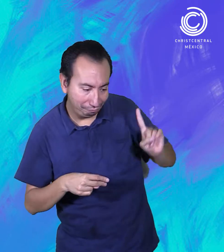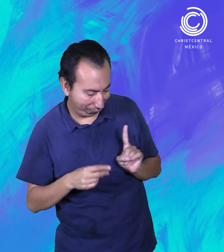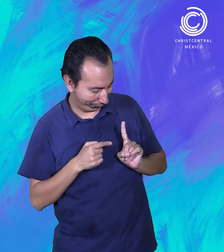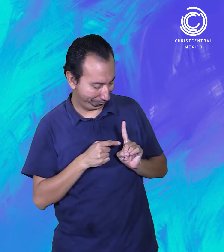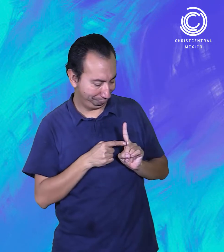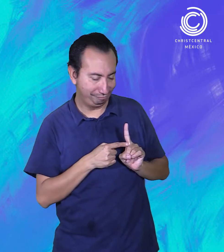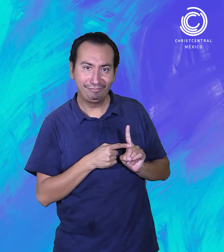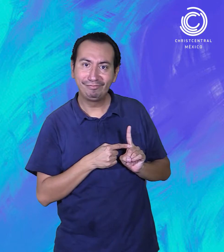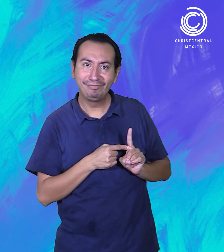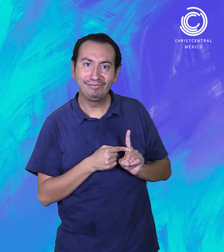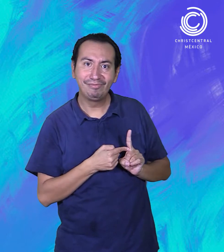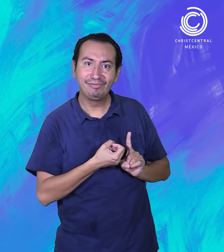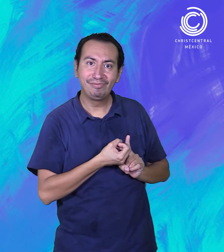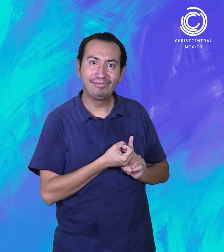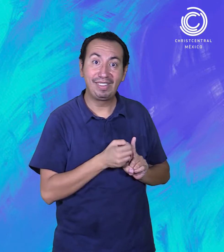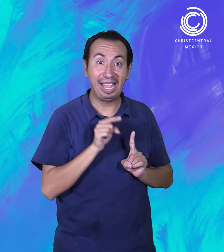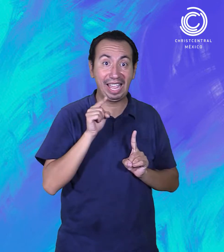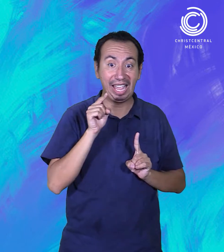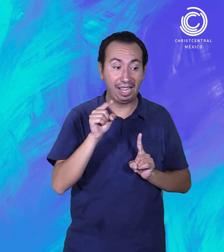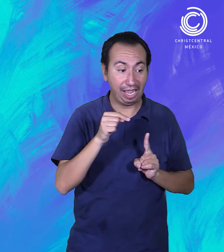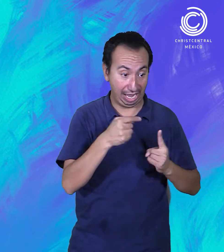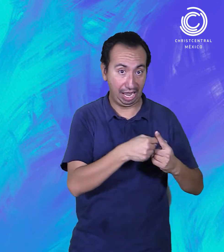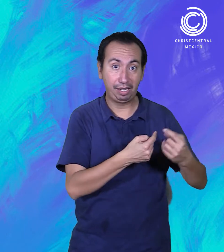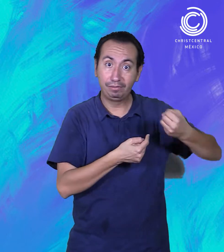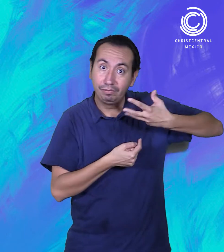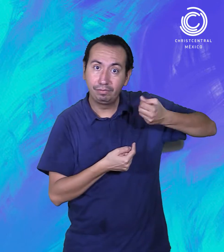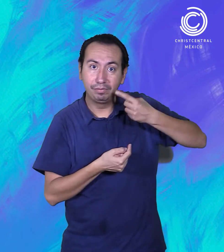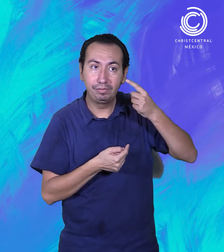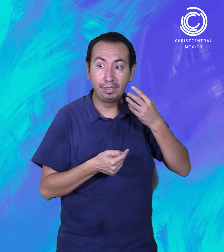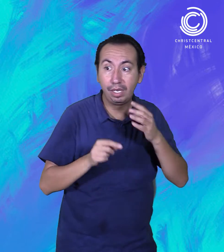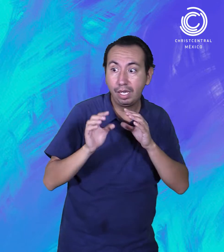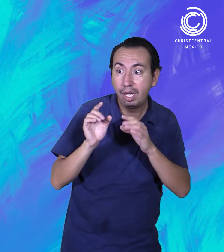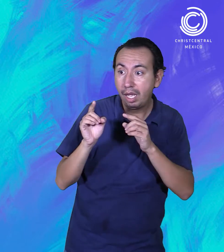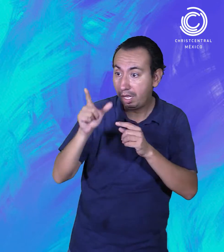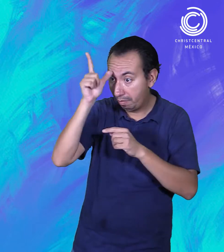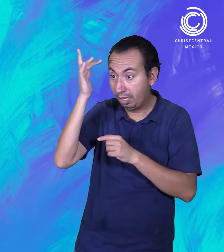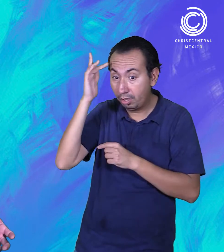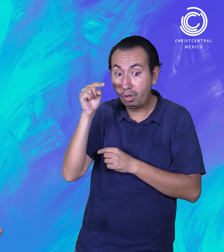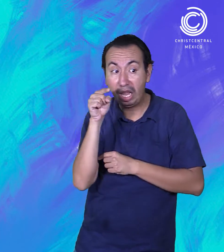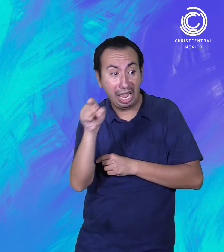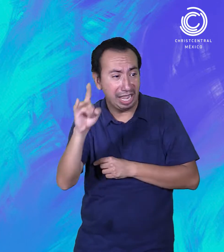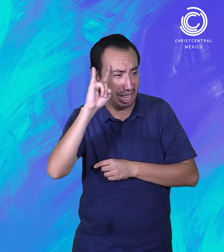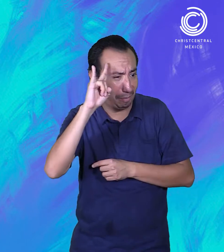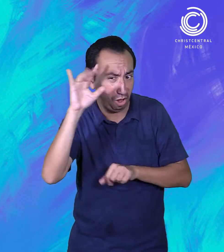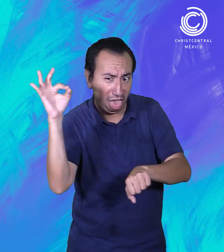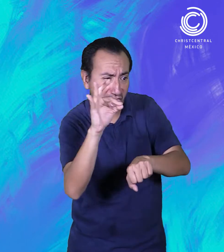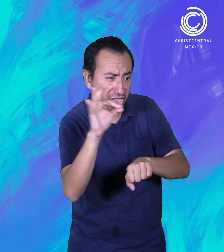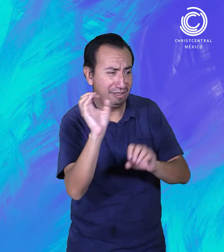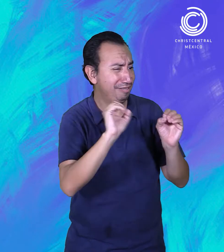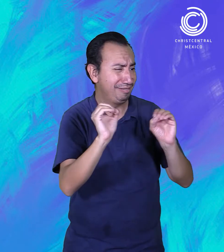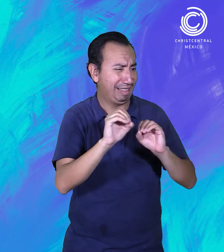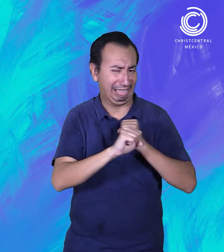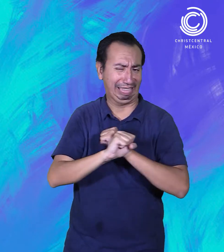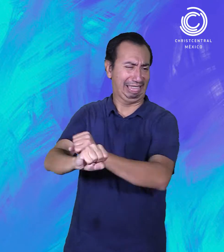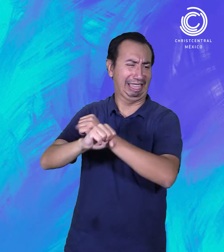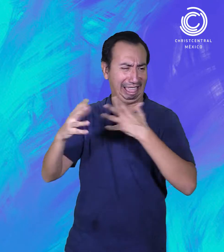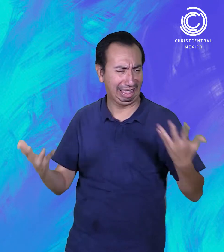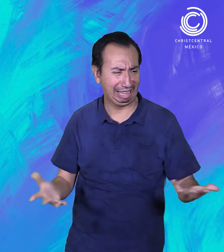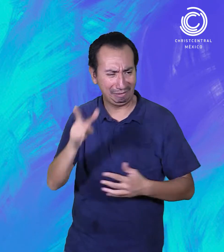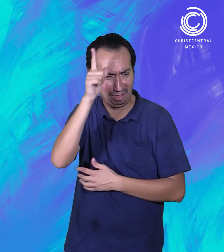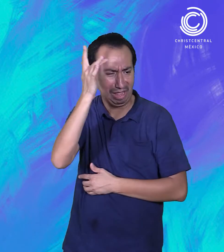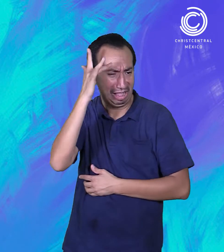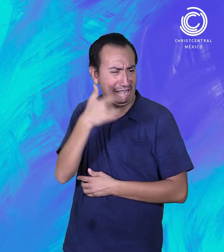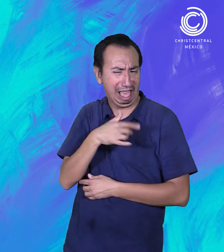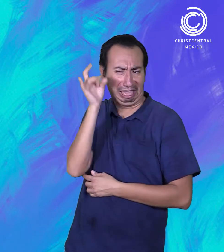y recordarnos que el enemigo está ya más derrotado y que entonces nosotros somos parte de